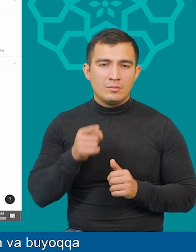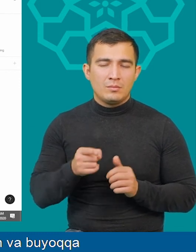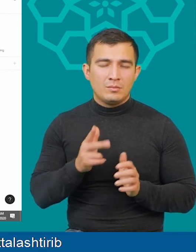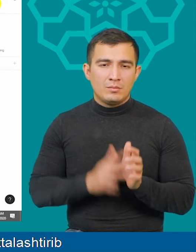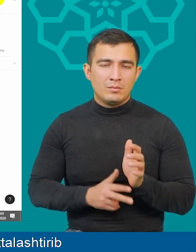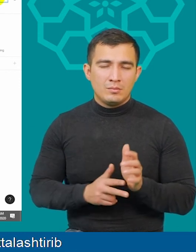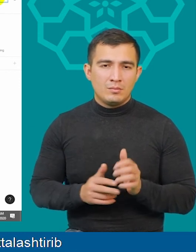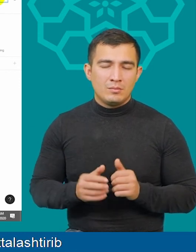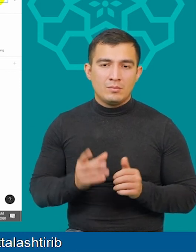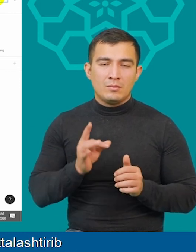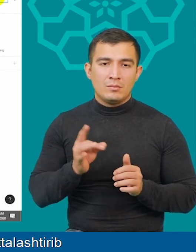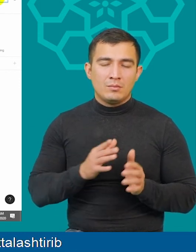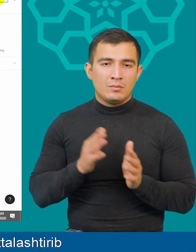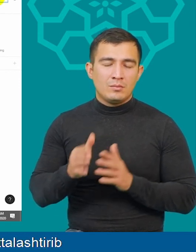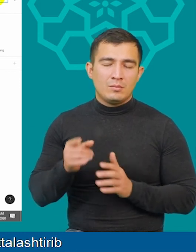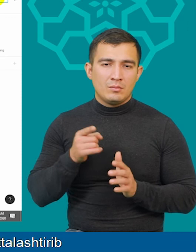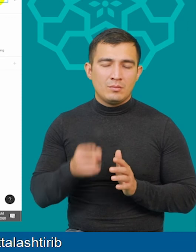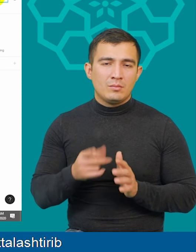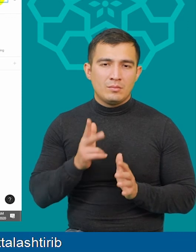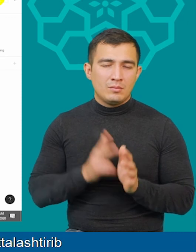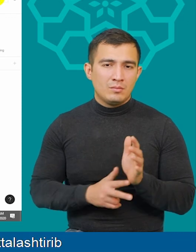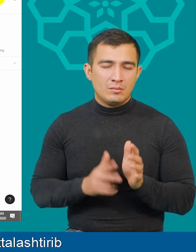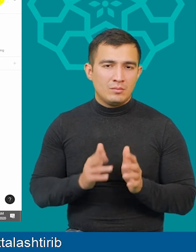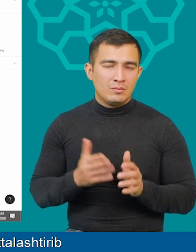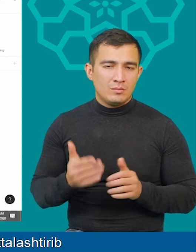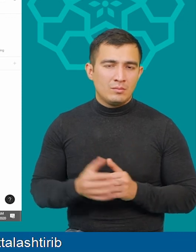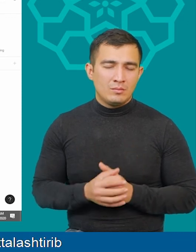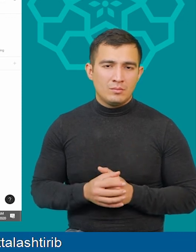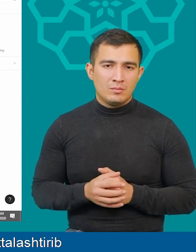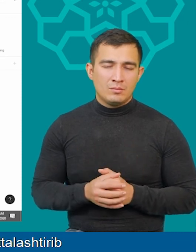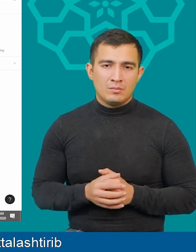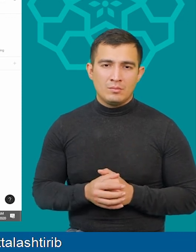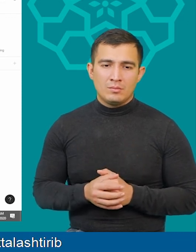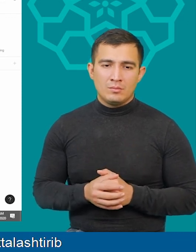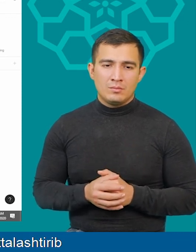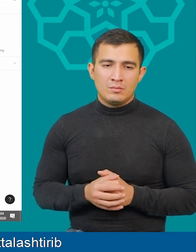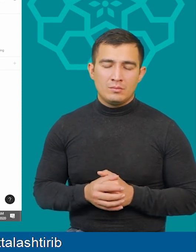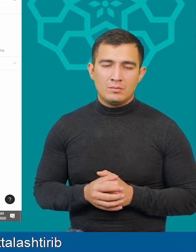1080 deyman va bu tarafga ham 1080 deyman.